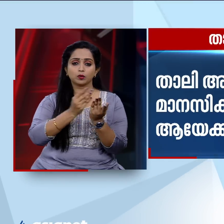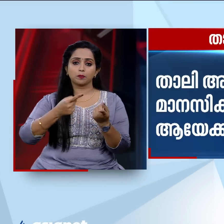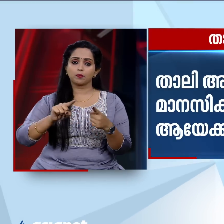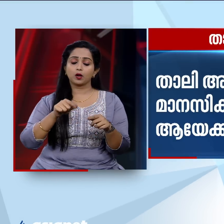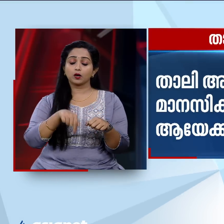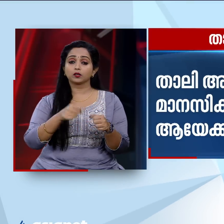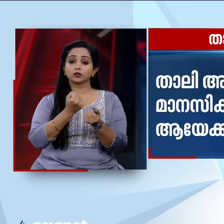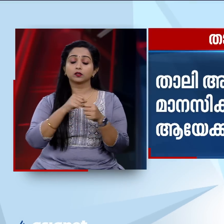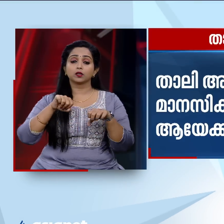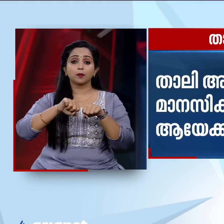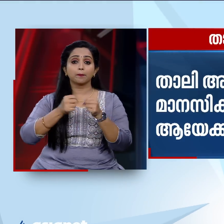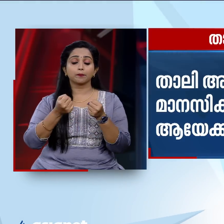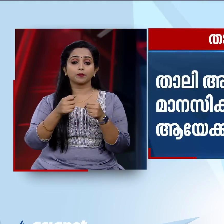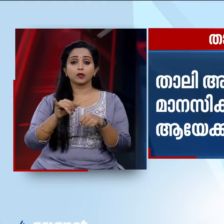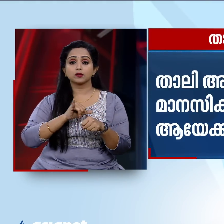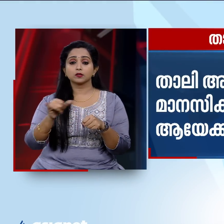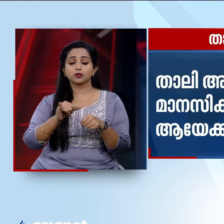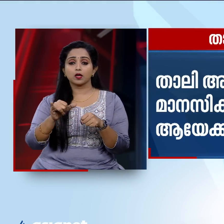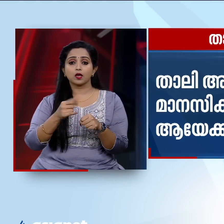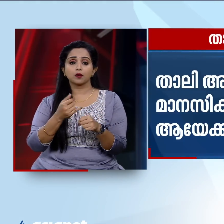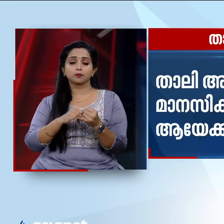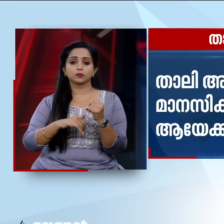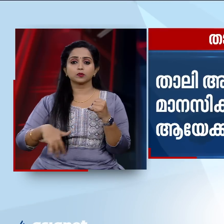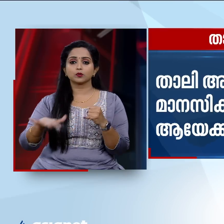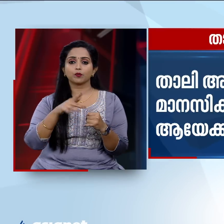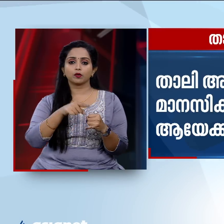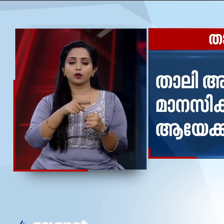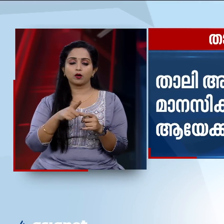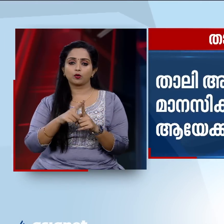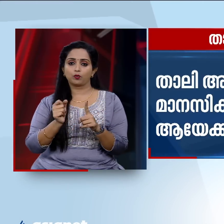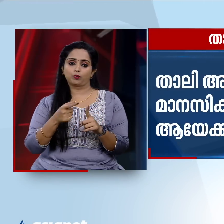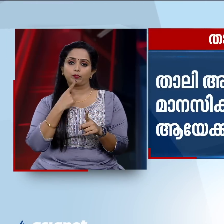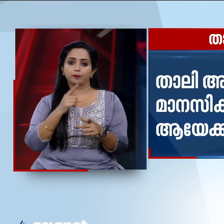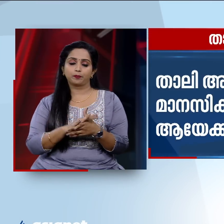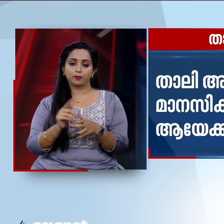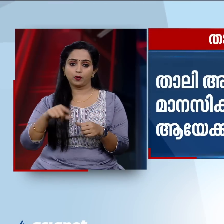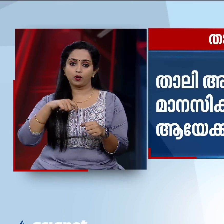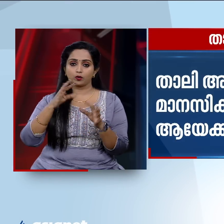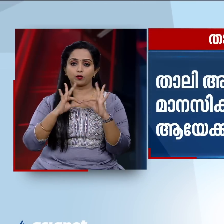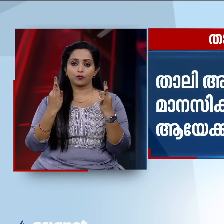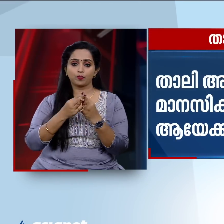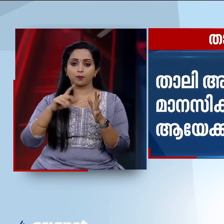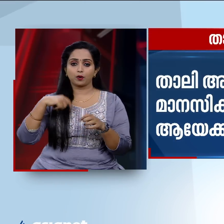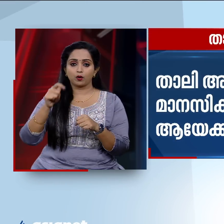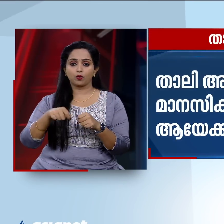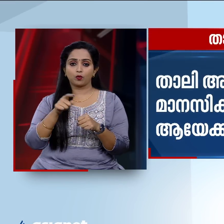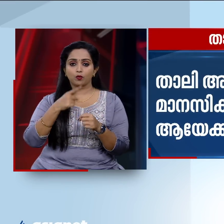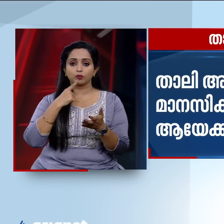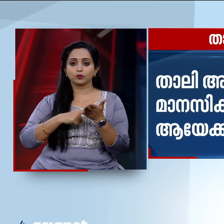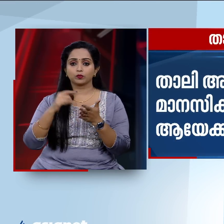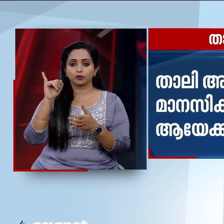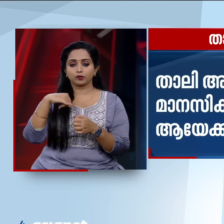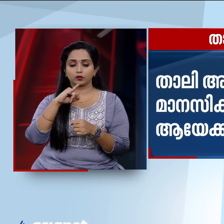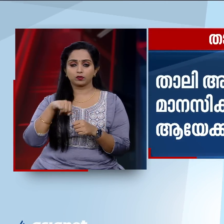വിവാഹമോചനത്തിന് പര്യാപ്തമായ കാരണം തന്നെയാണെന്ന് കോടതി പറഞ്ഞു. വിവാഹമോചനം തടഞ്ഞ കുടുംബ കോടതി ഉത്തരവ് മദ്രാസ് ഹൈക്കോടതി റദ്ദാക്കി.